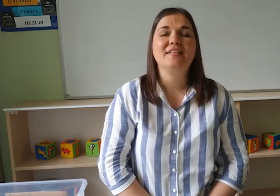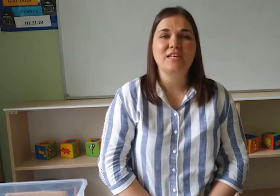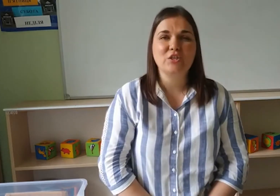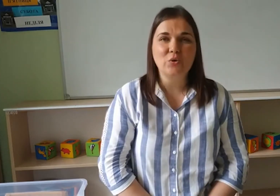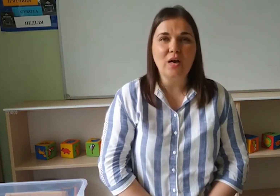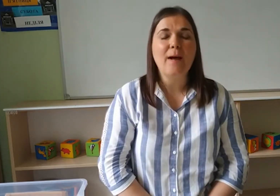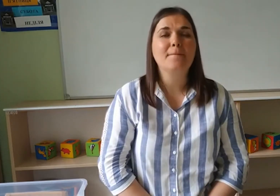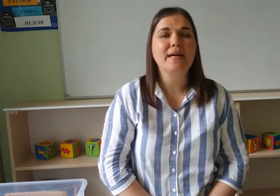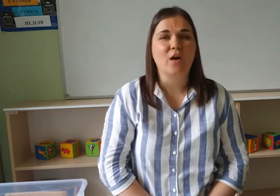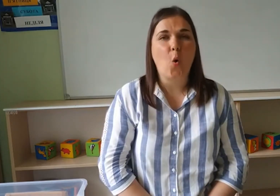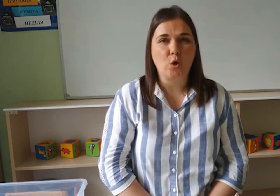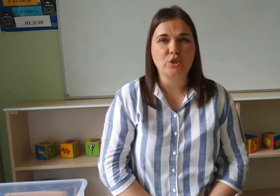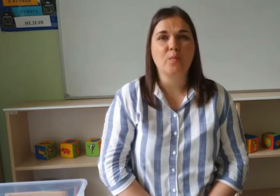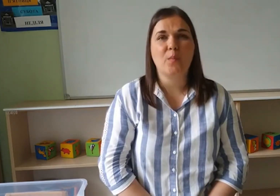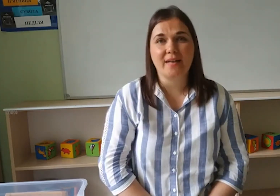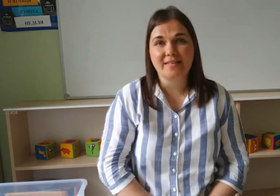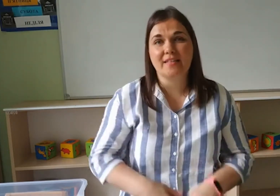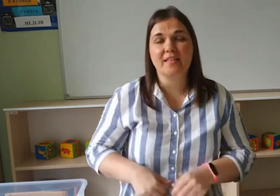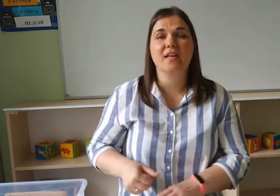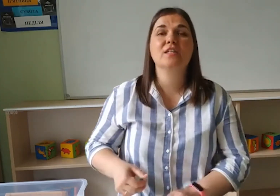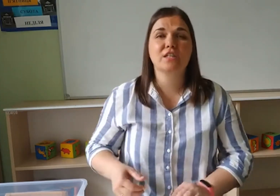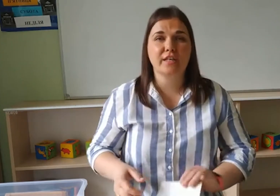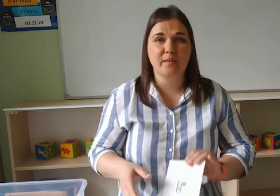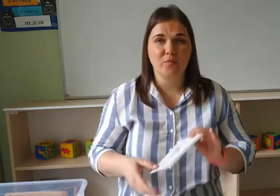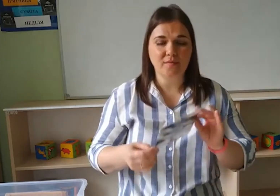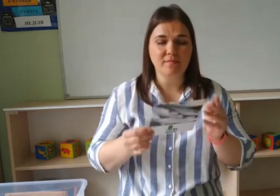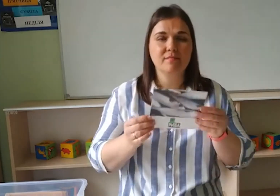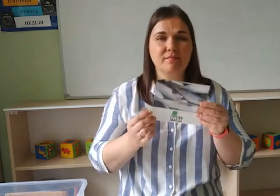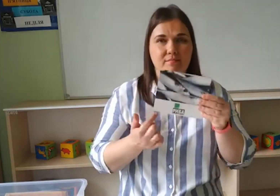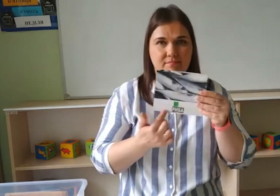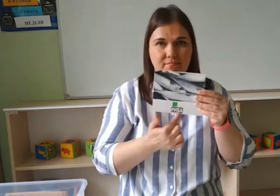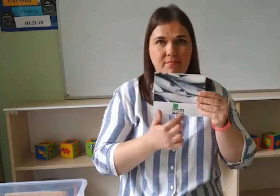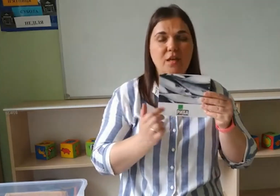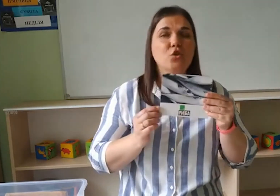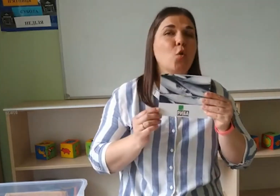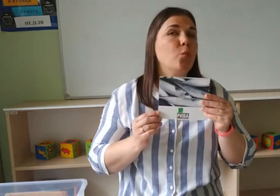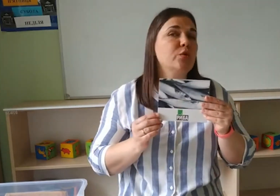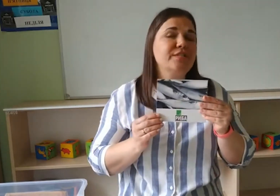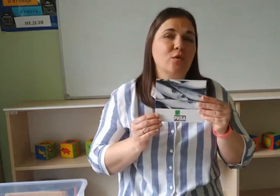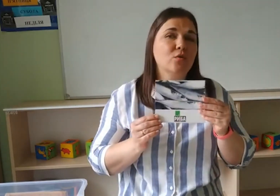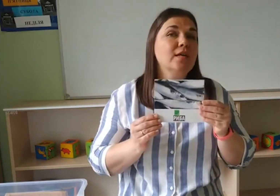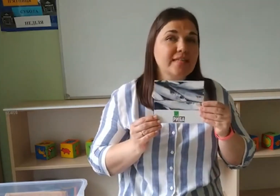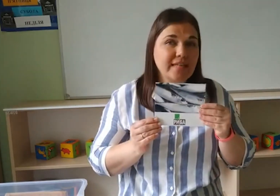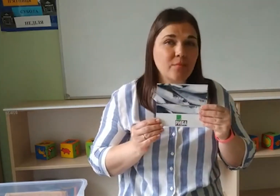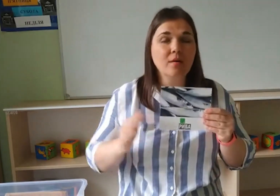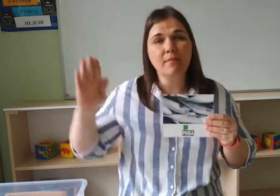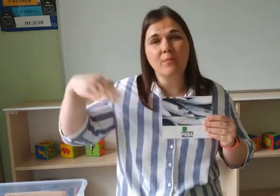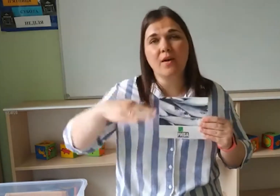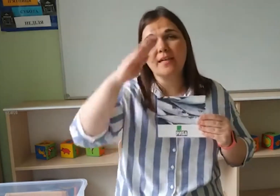Якщо ми хочемо показати рибу, то будь-яку рибу ми показуємо